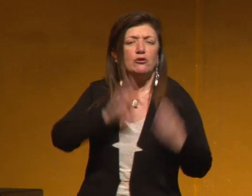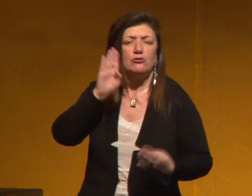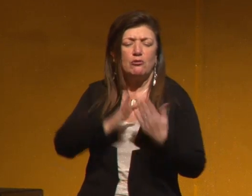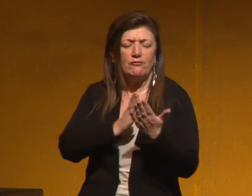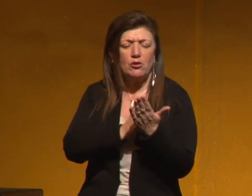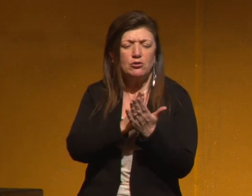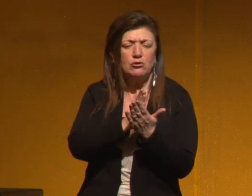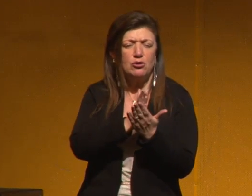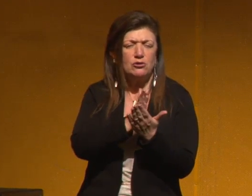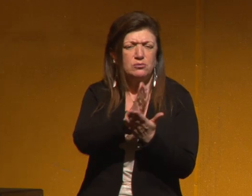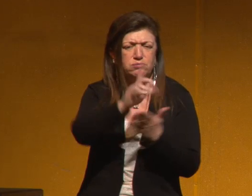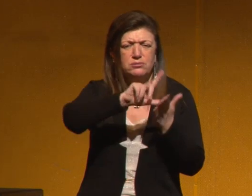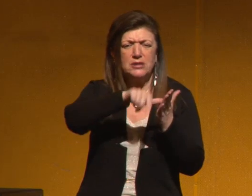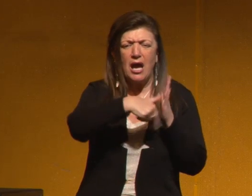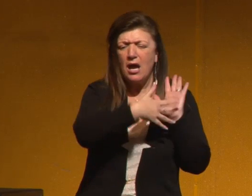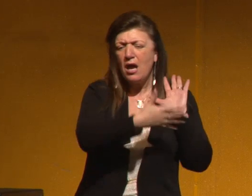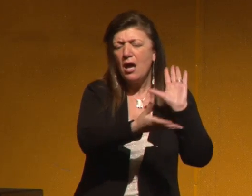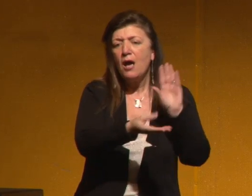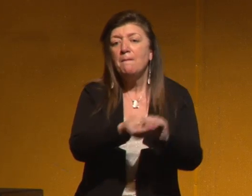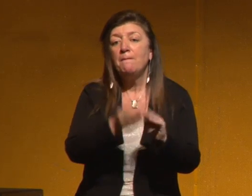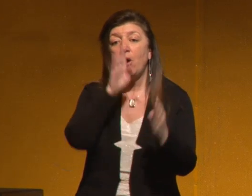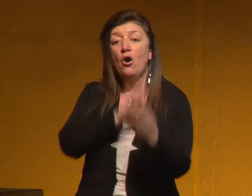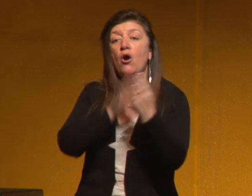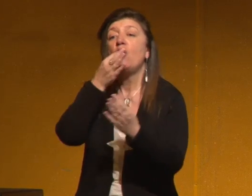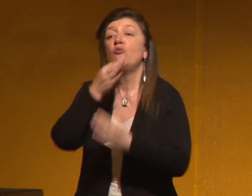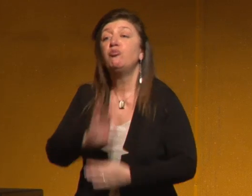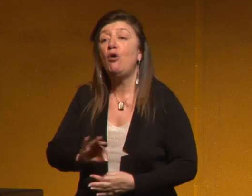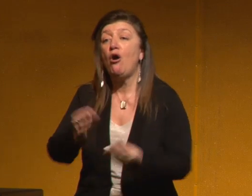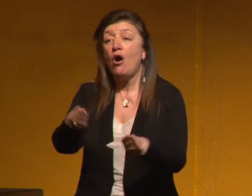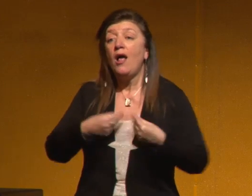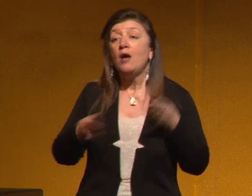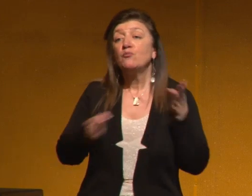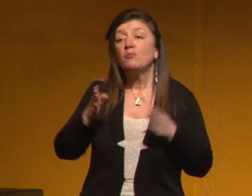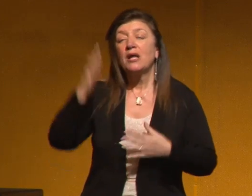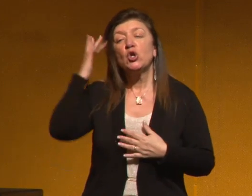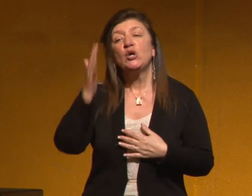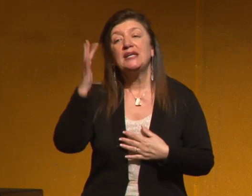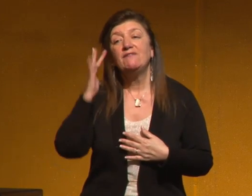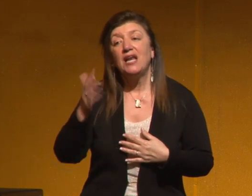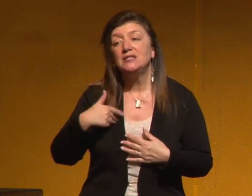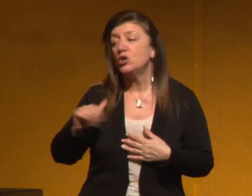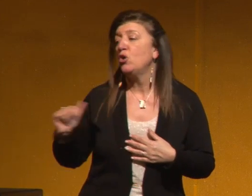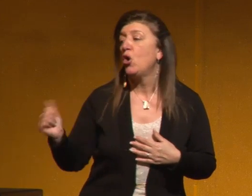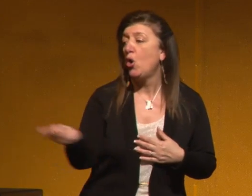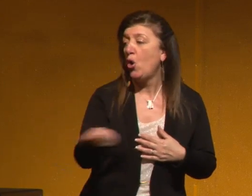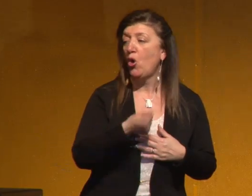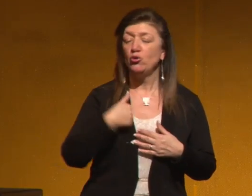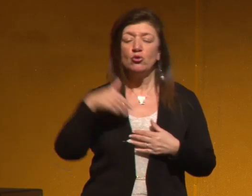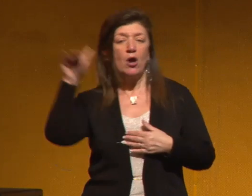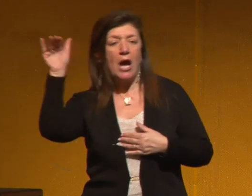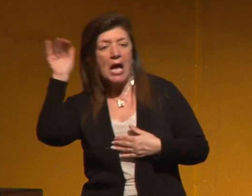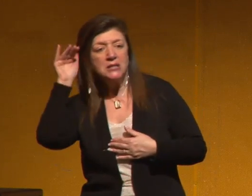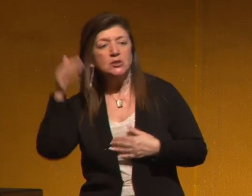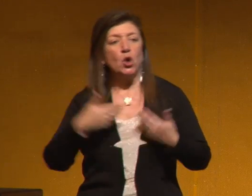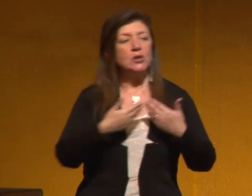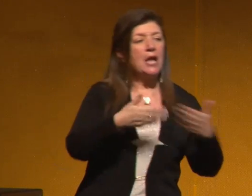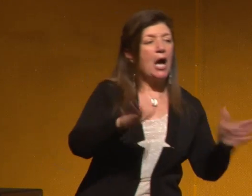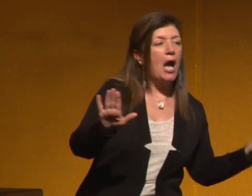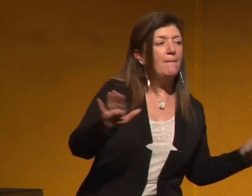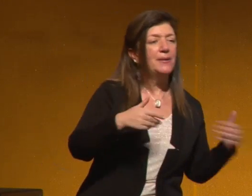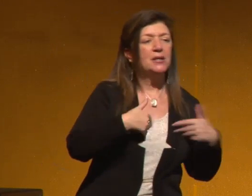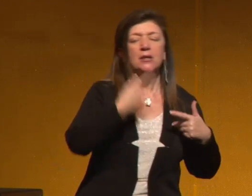momento di riflessione che serve ad ognuno di noi per ascoltarsi per scoprirsi per aprirsi agli altri e per crescere abbiamo